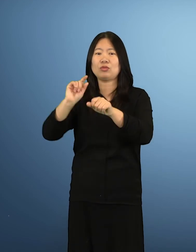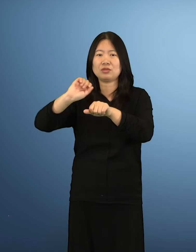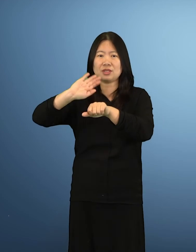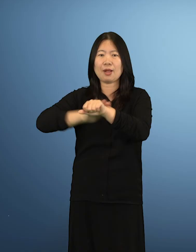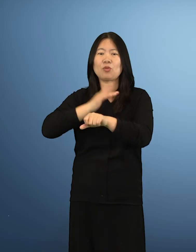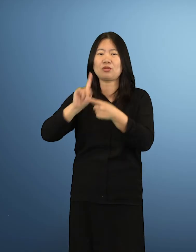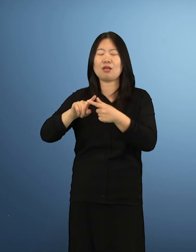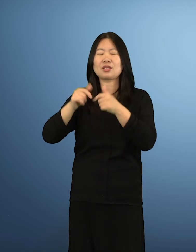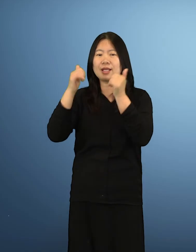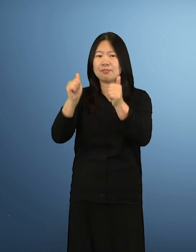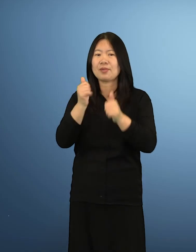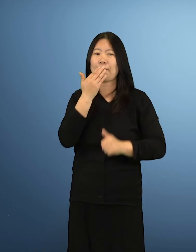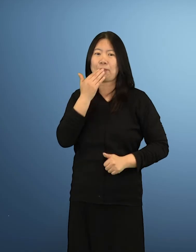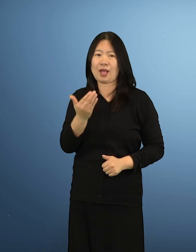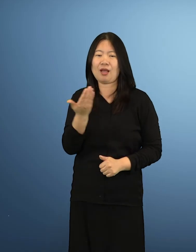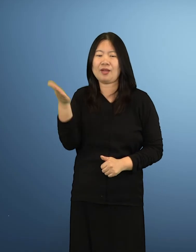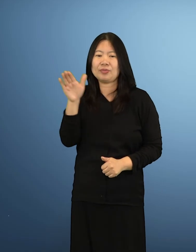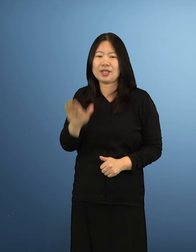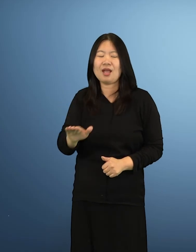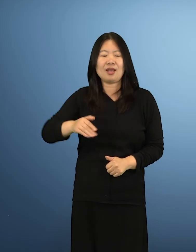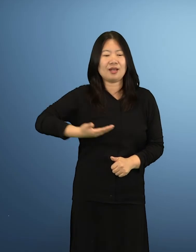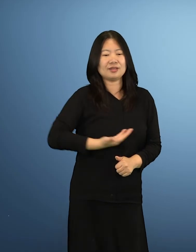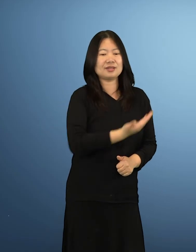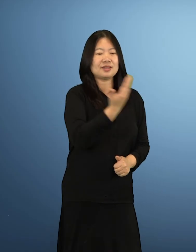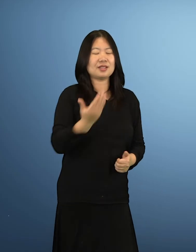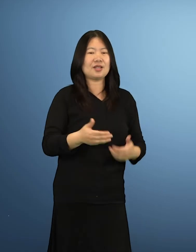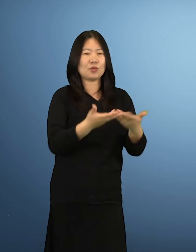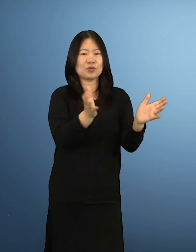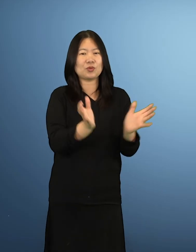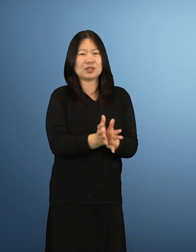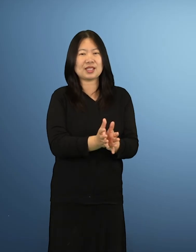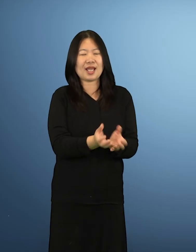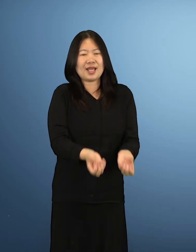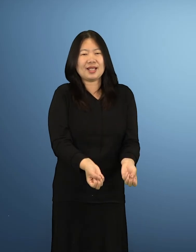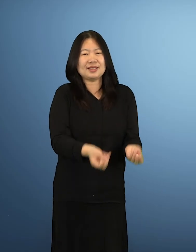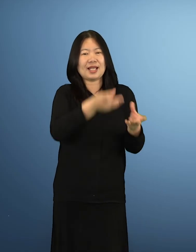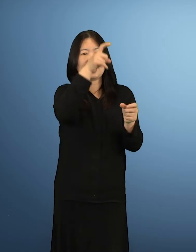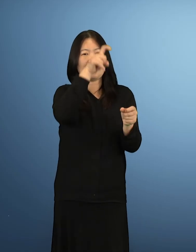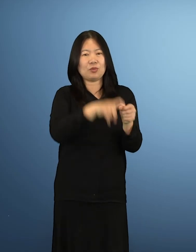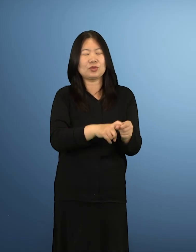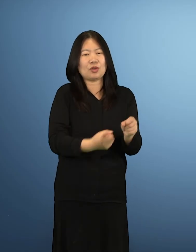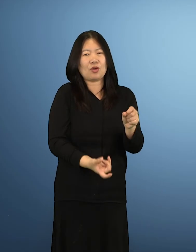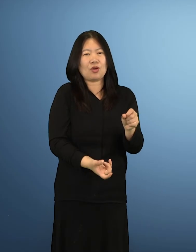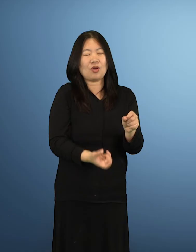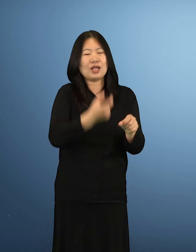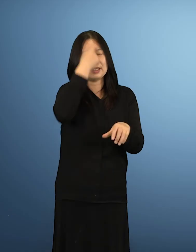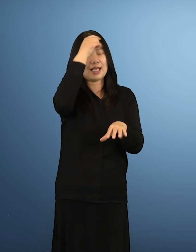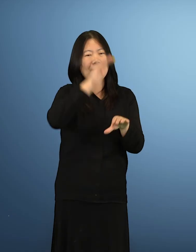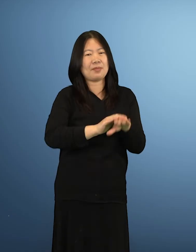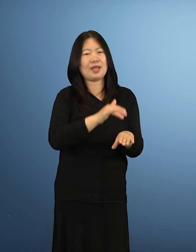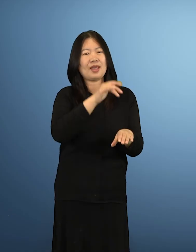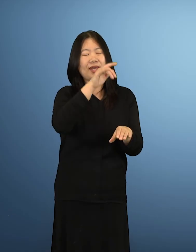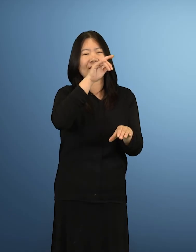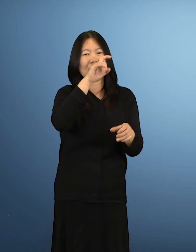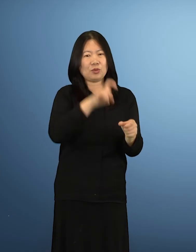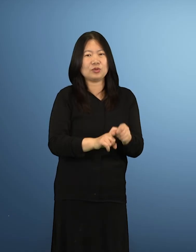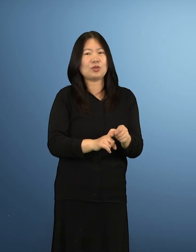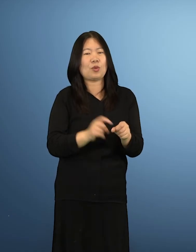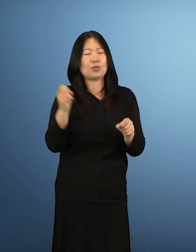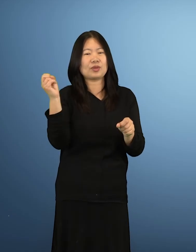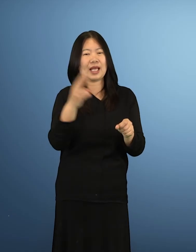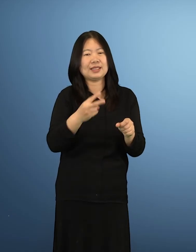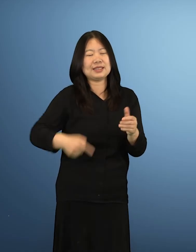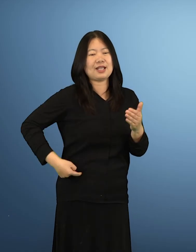대해서. 그렇지만 이들이 공동체 제의적 회개를 통해서 참으로 돌아오면